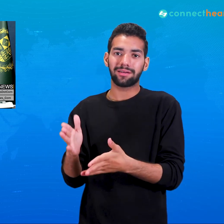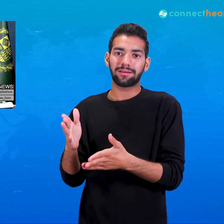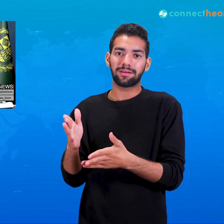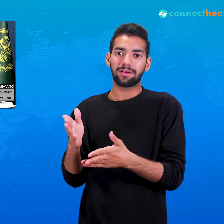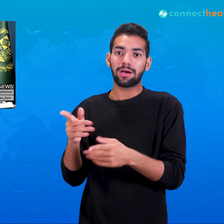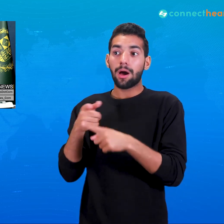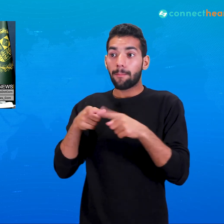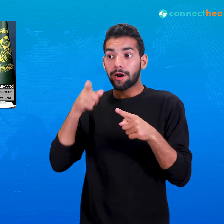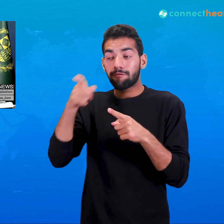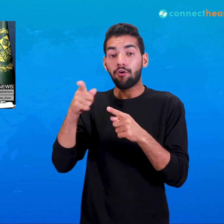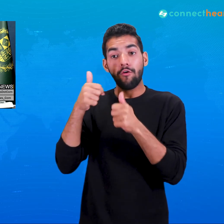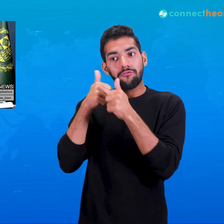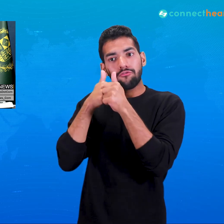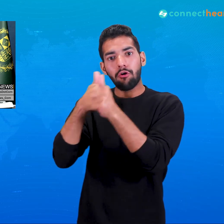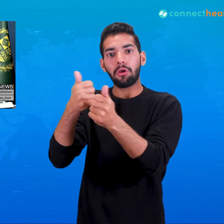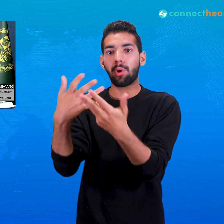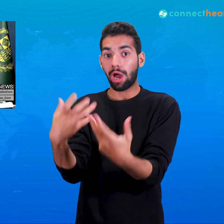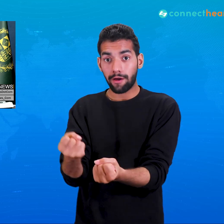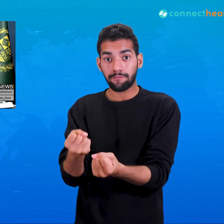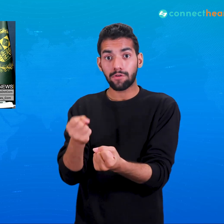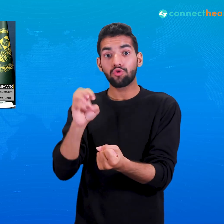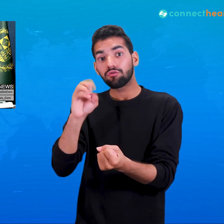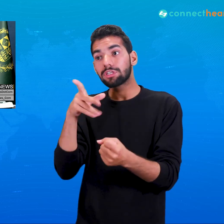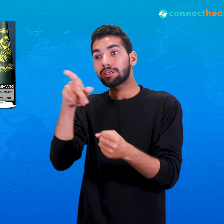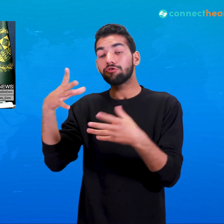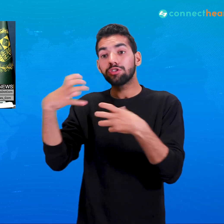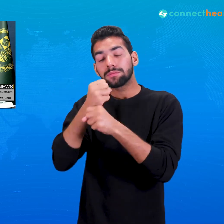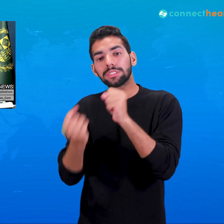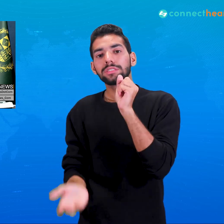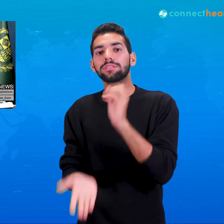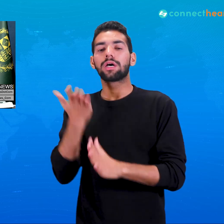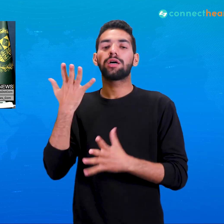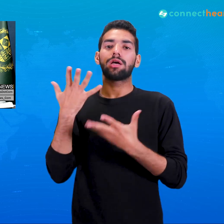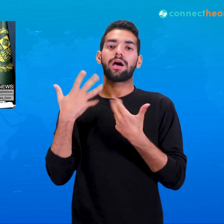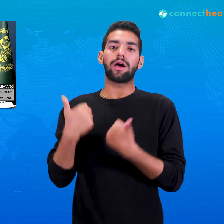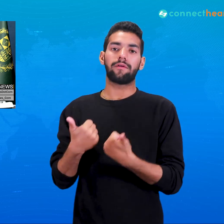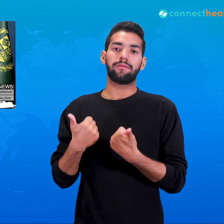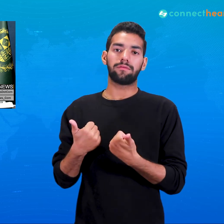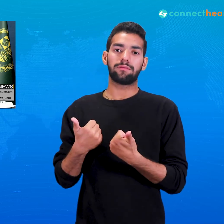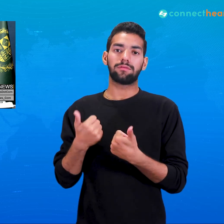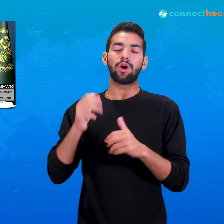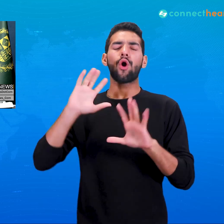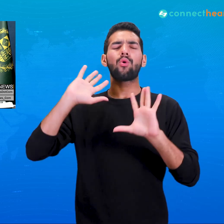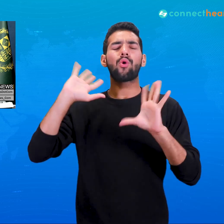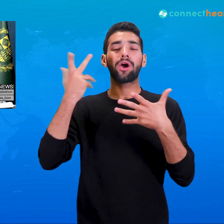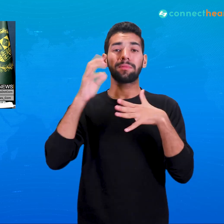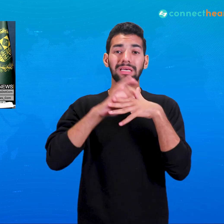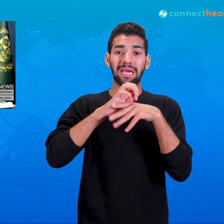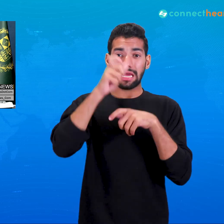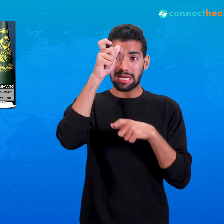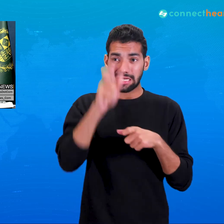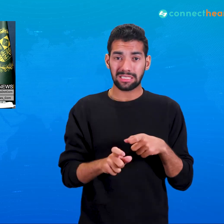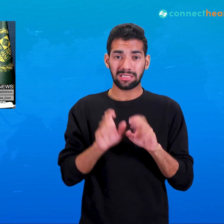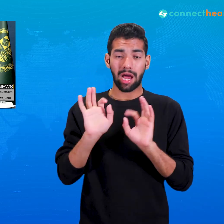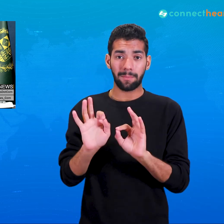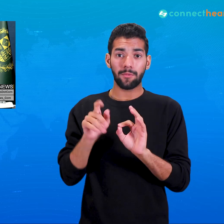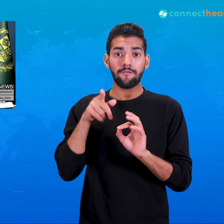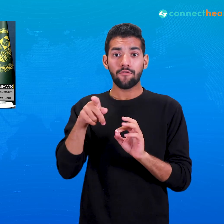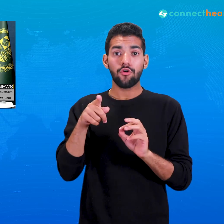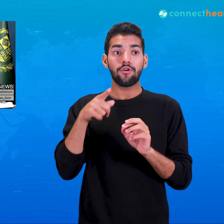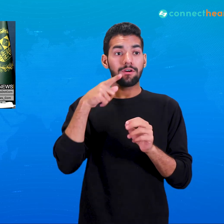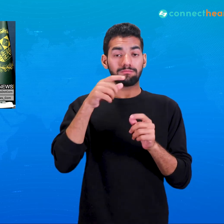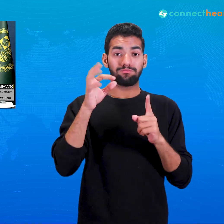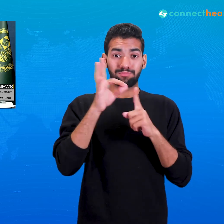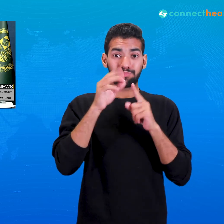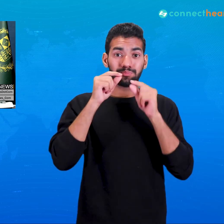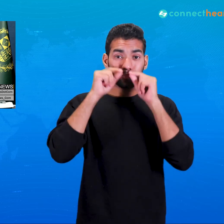ہیں، سب انسانوں کے لیے وہ پیغام لے کے آئے تھے۔ تو اس کا مطلب کہ جو بھی انسان انسانی معاشرہ